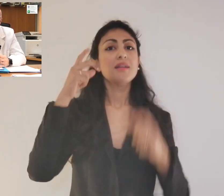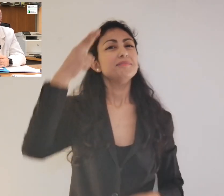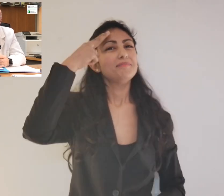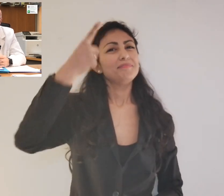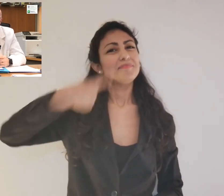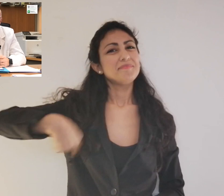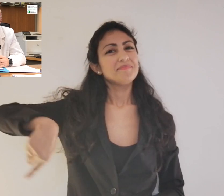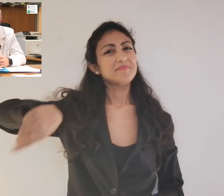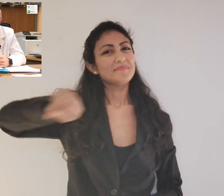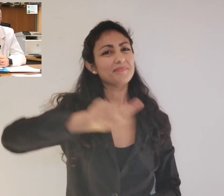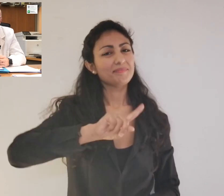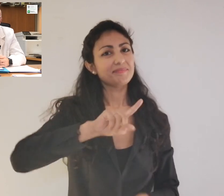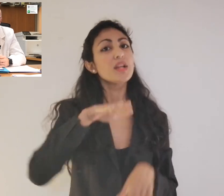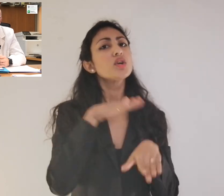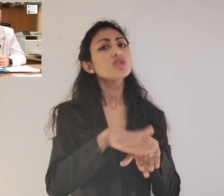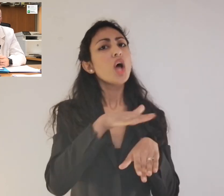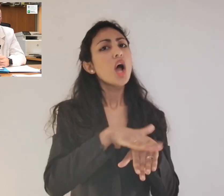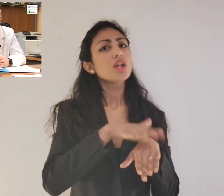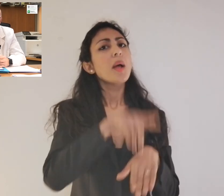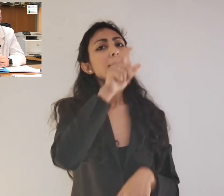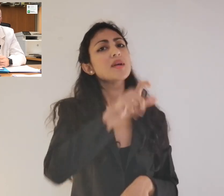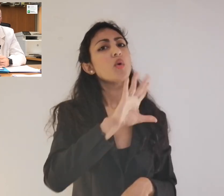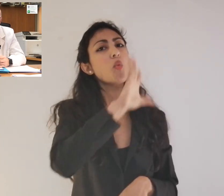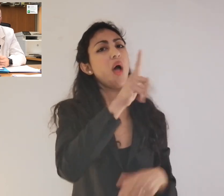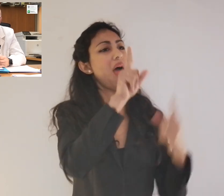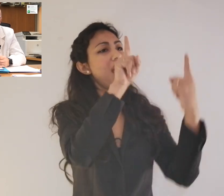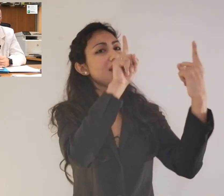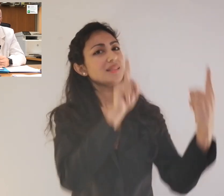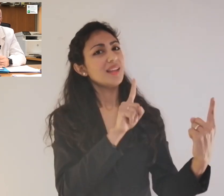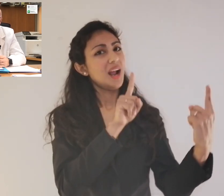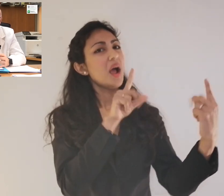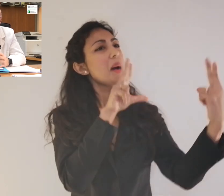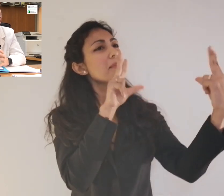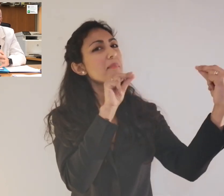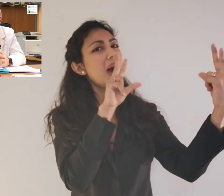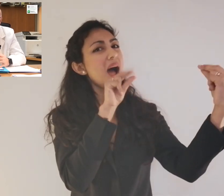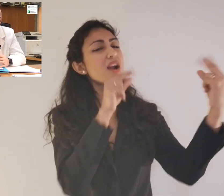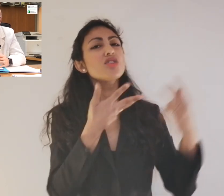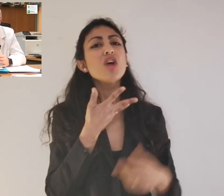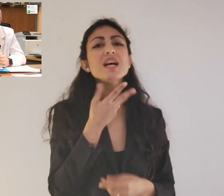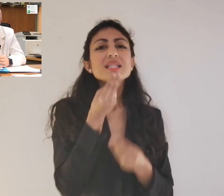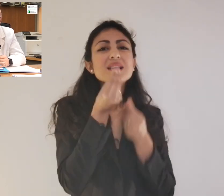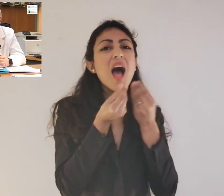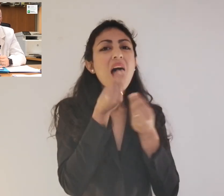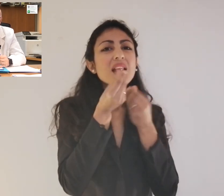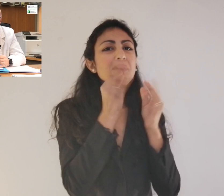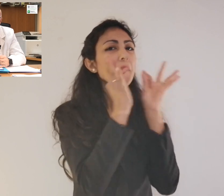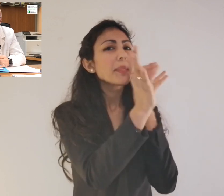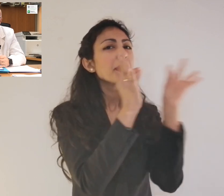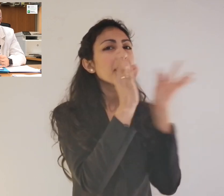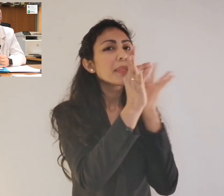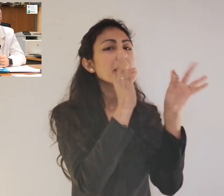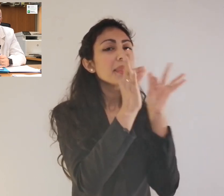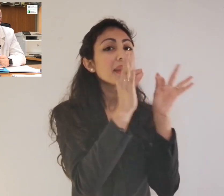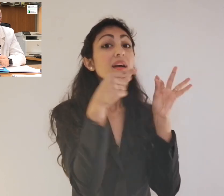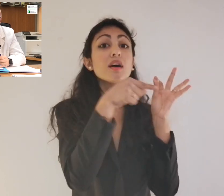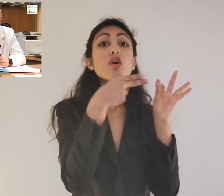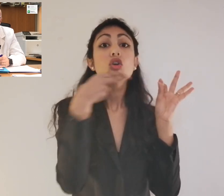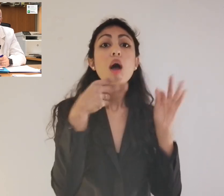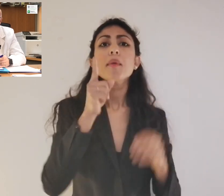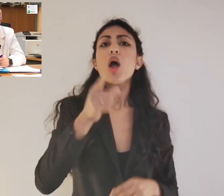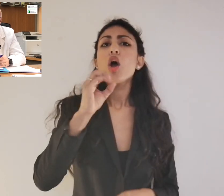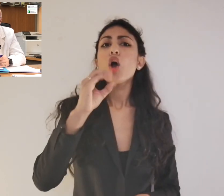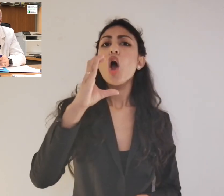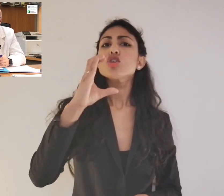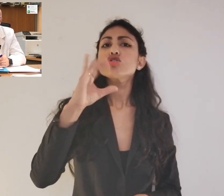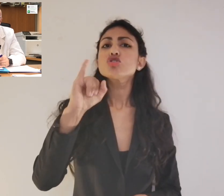col bambino, ricordandosi che le goccioline, che vengono dette in termine tecnico goccioline